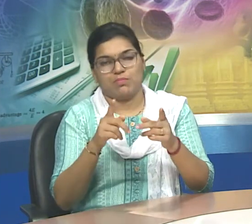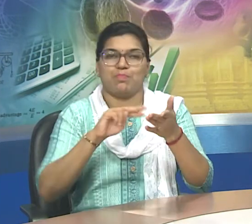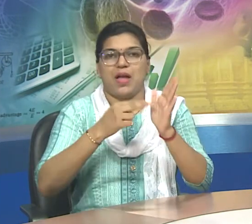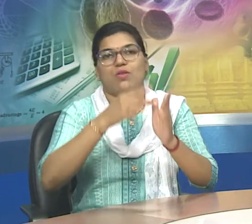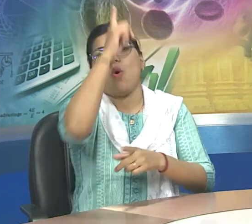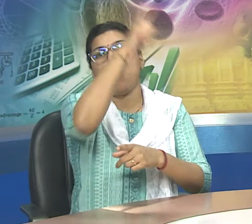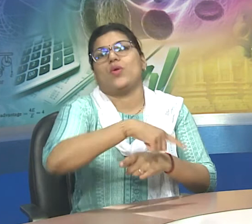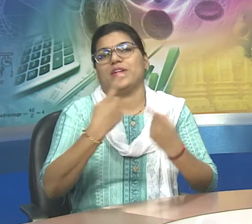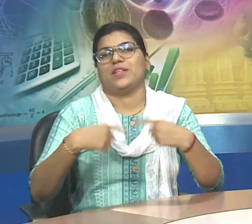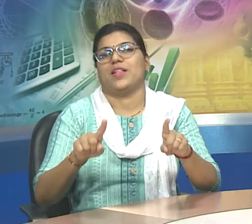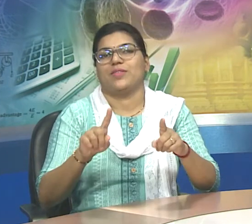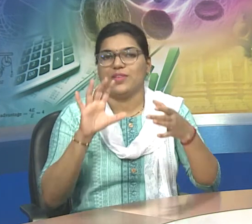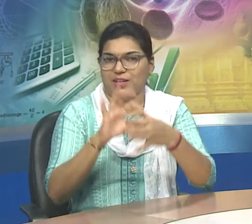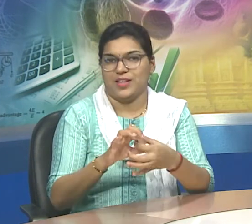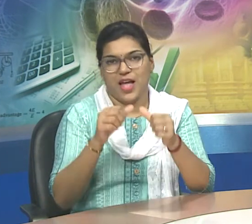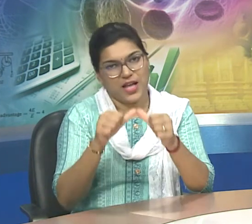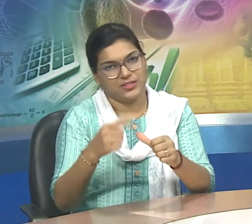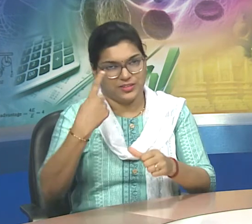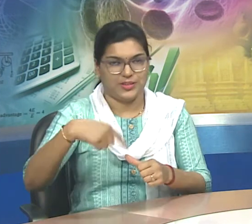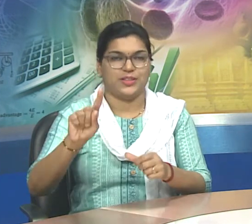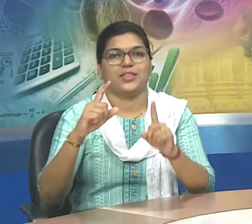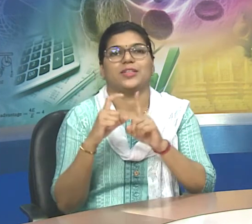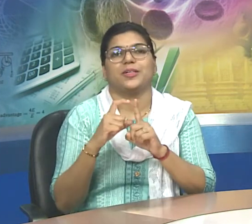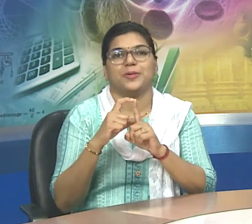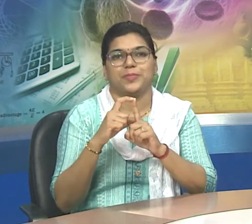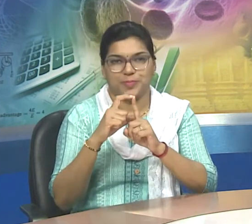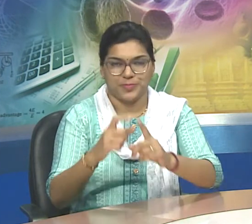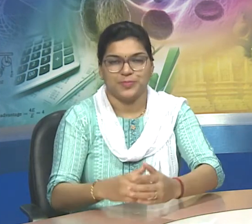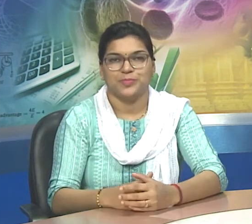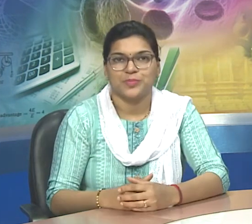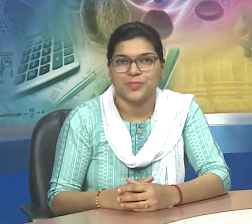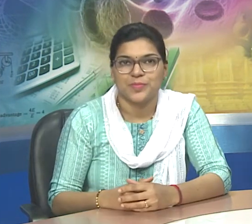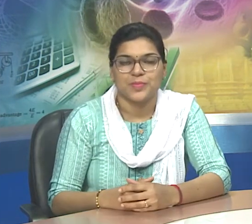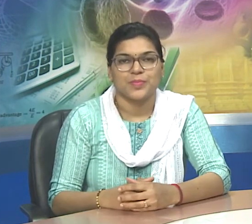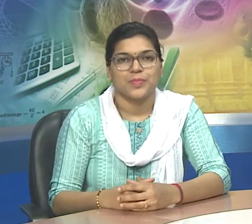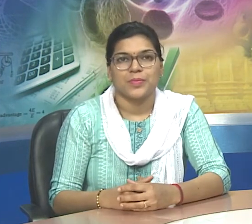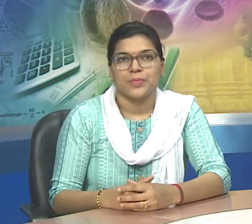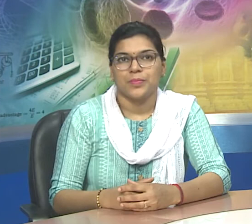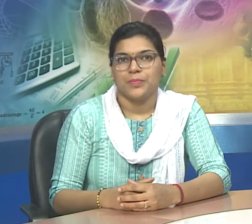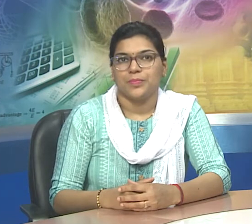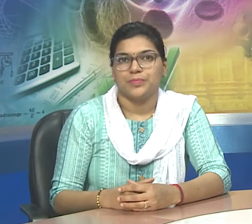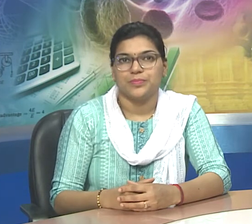एक सरकार में क्या क्या बातें होनी चाहिए वे तीनों बिंदु इसमें शामिल होंगे, इसलिए डी इसका उत्तर है।